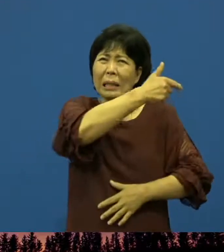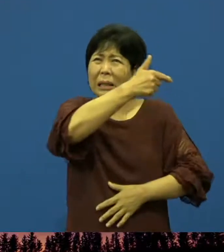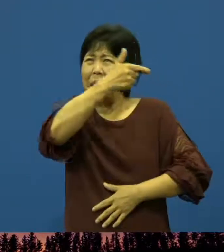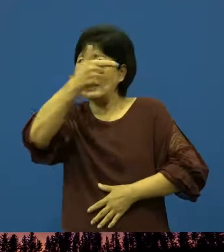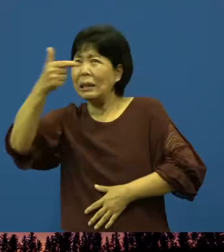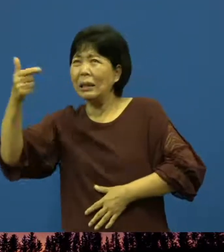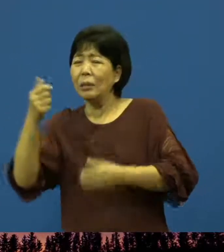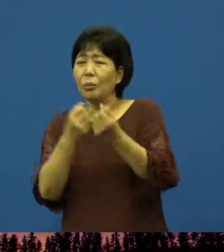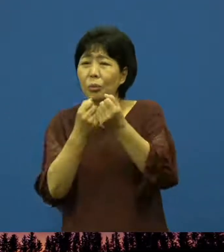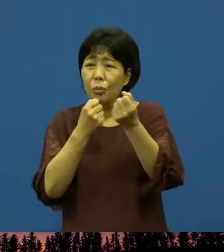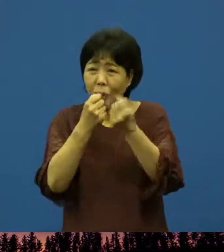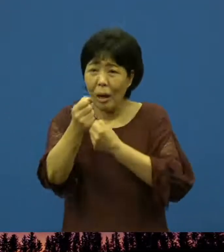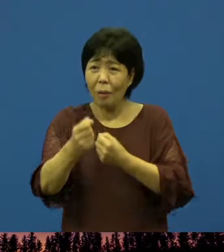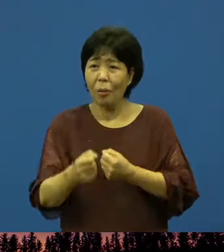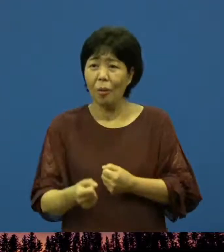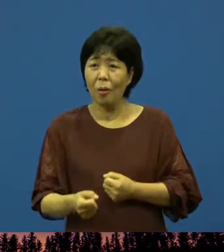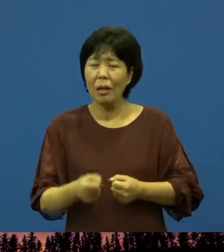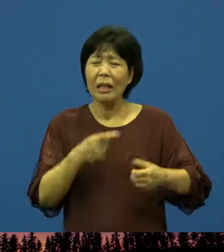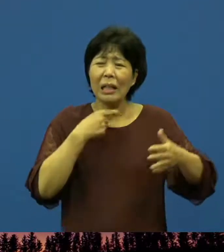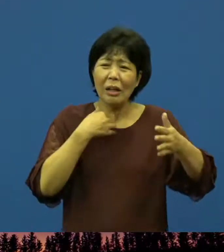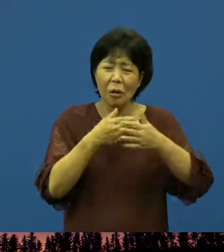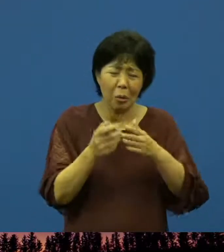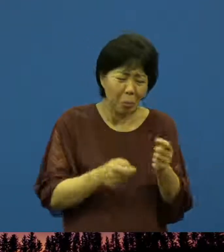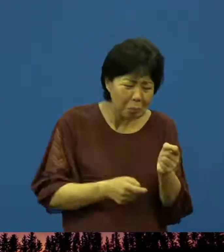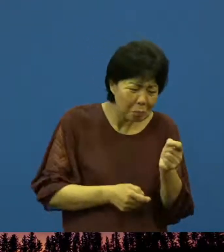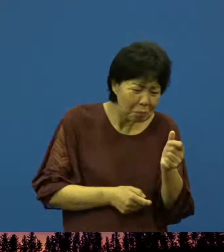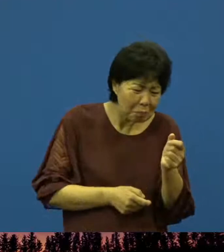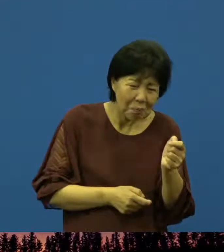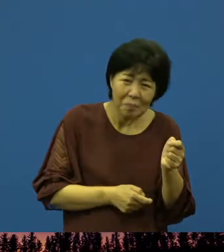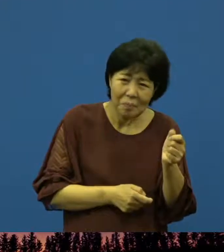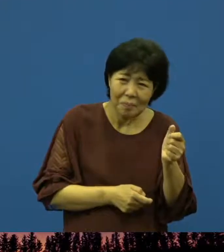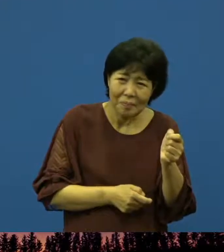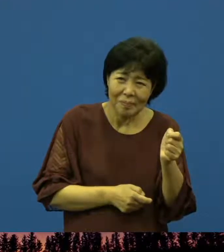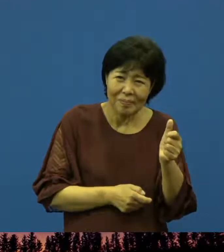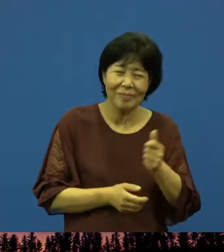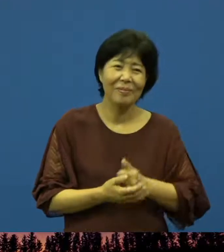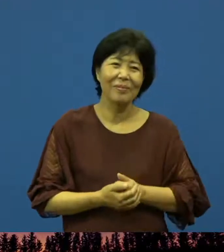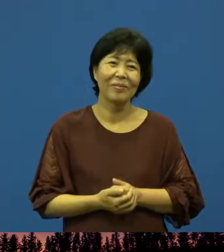그 사람이 경험한 것 안에 천국이 갇혀버린단 말이에요.